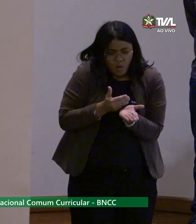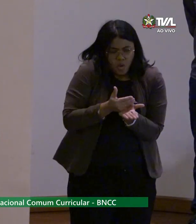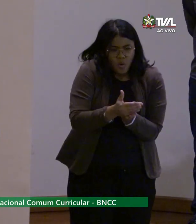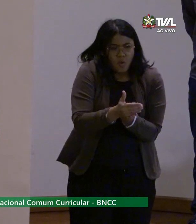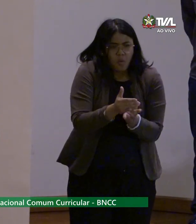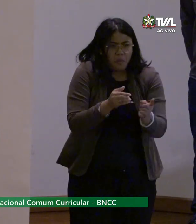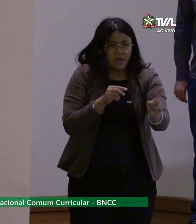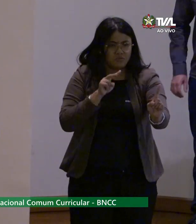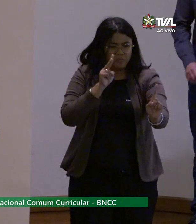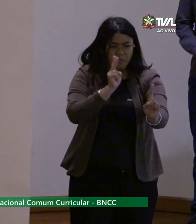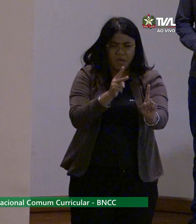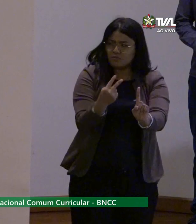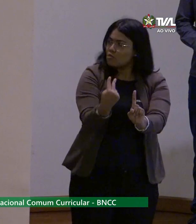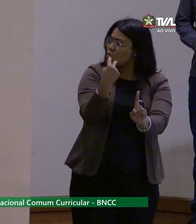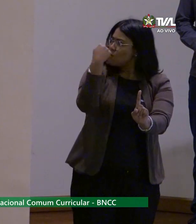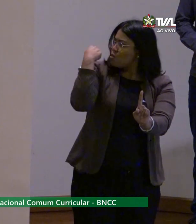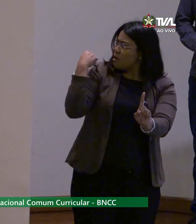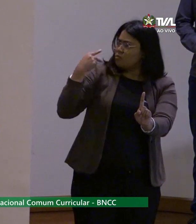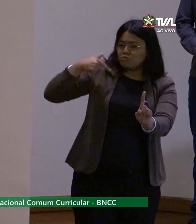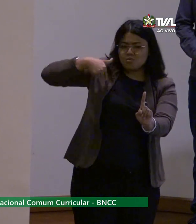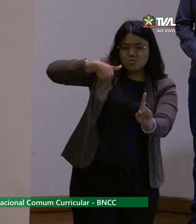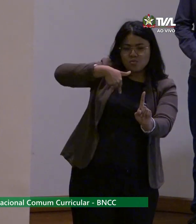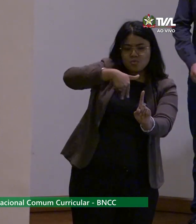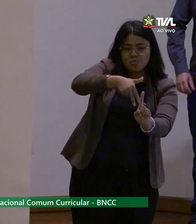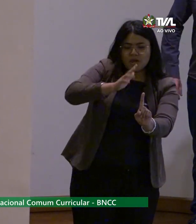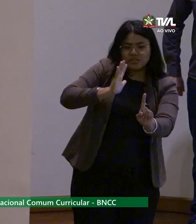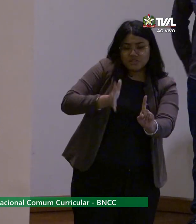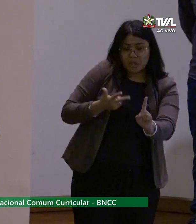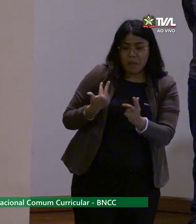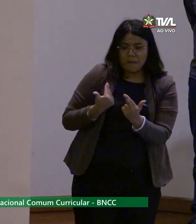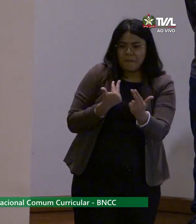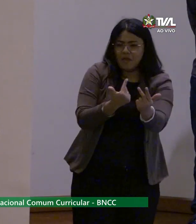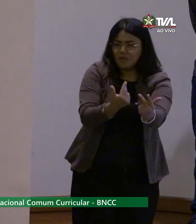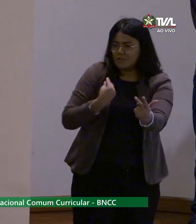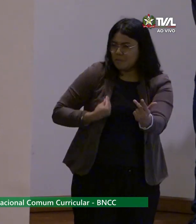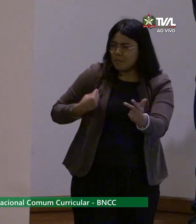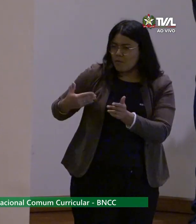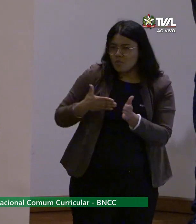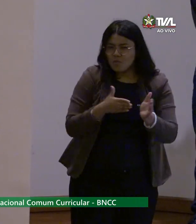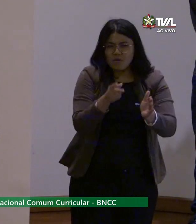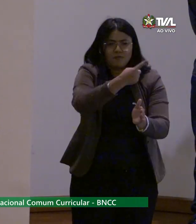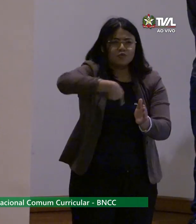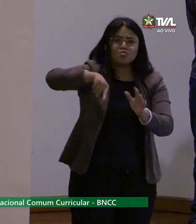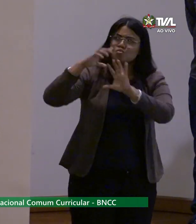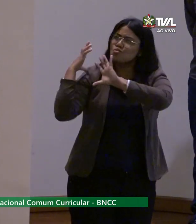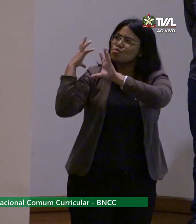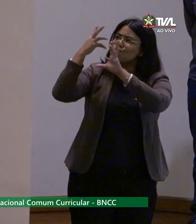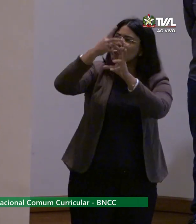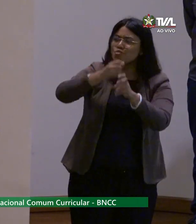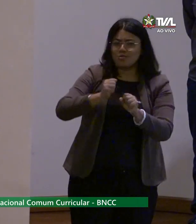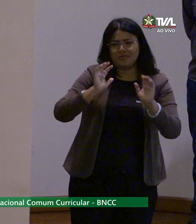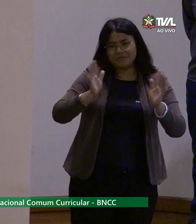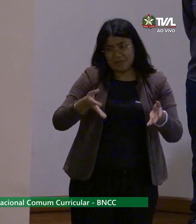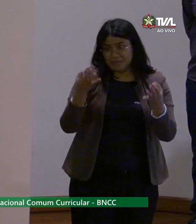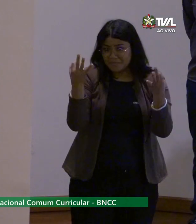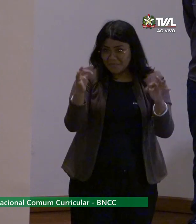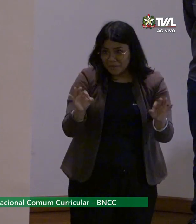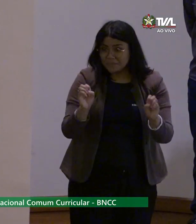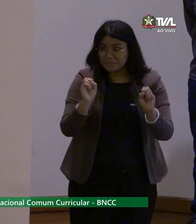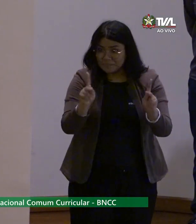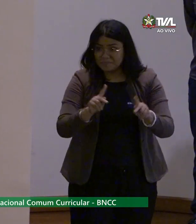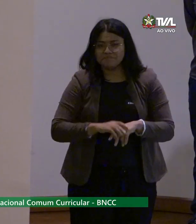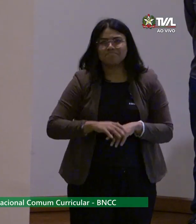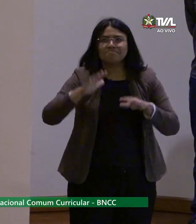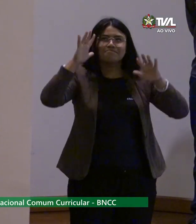não tem a mesma visão de quem caminhou a vida inteira vocês caminharam a vida inteira lá são muitas